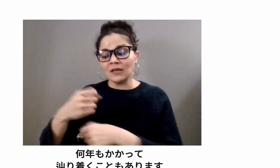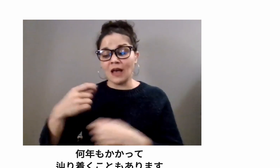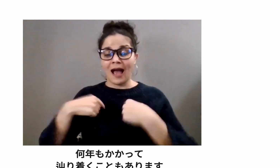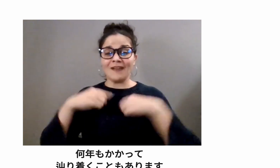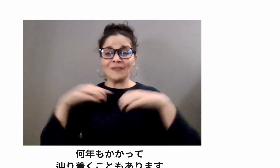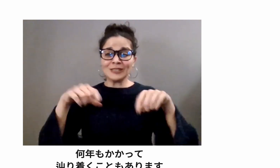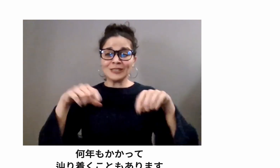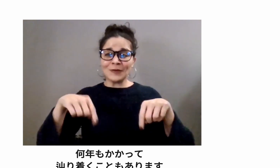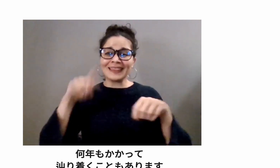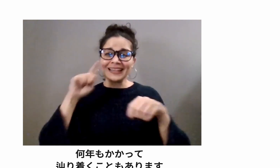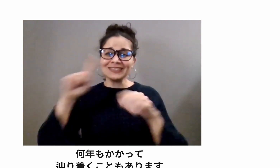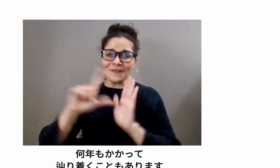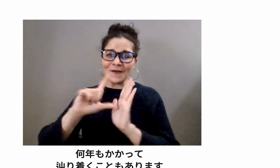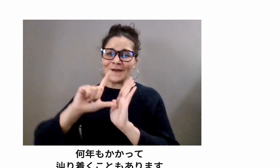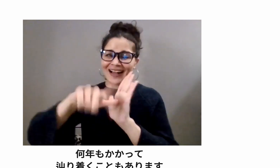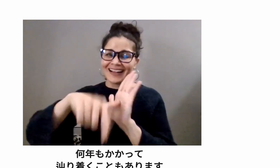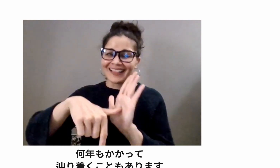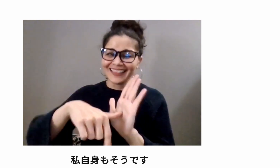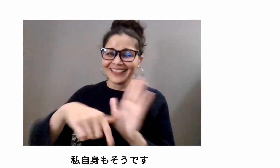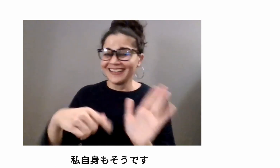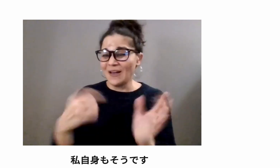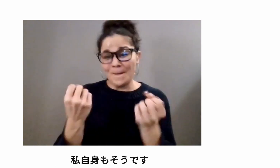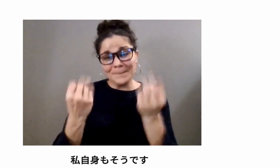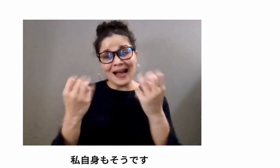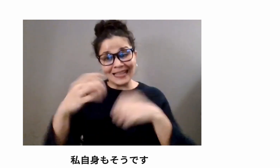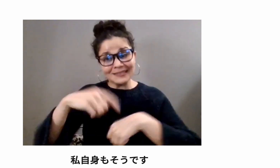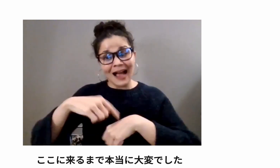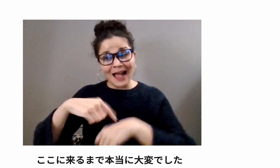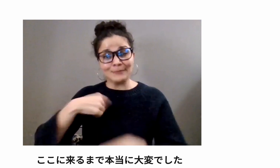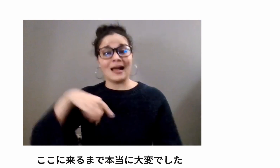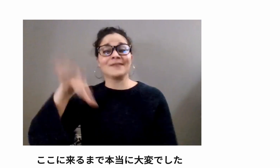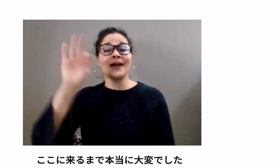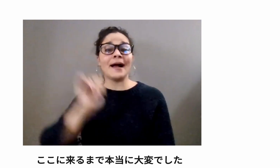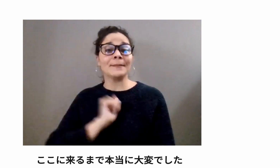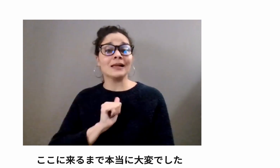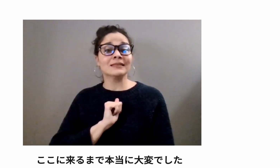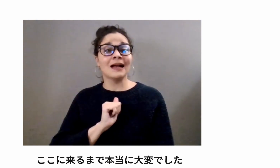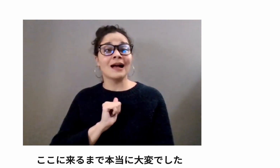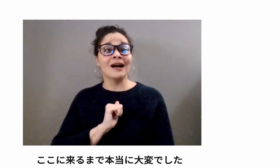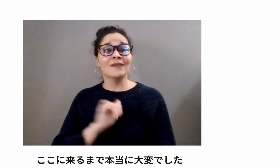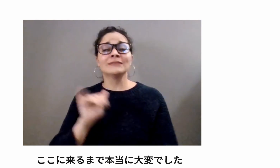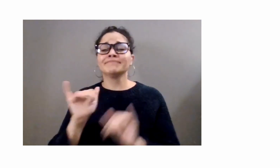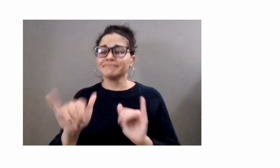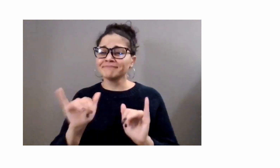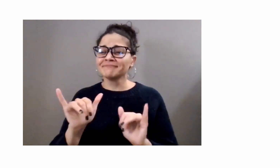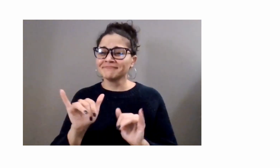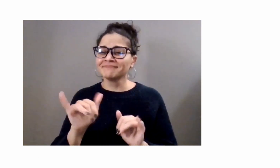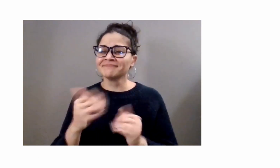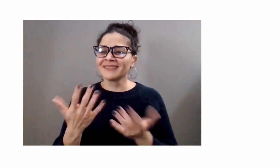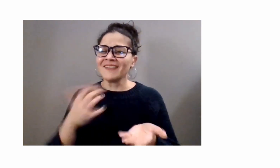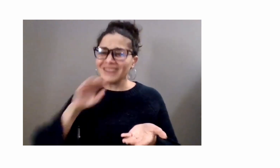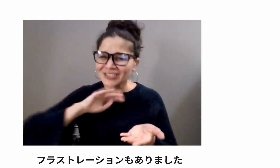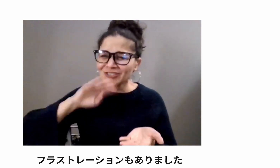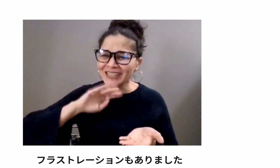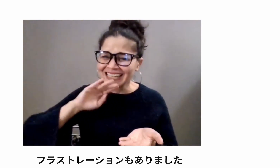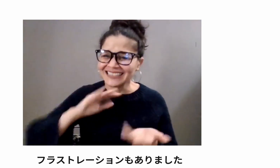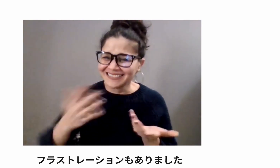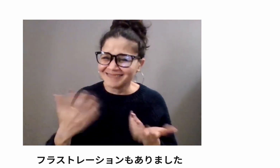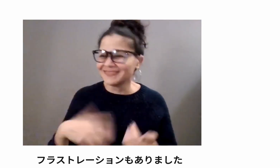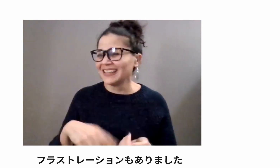ってゴールにたどり着くこともあります。私自身もそうです。ここに来るまで本当に大変でした。本当にもうフラストレーションがあった